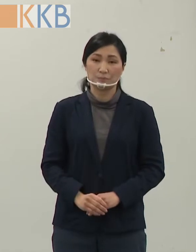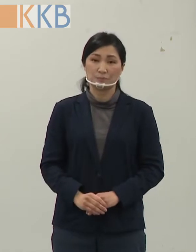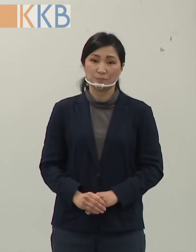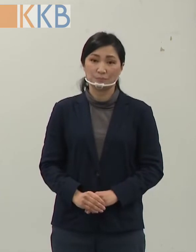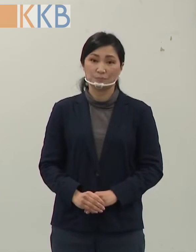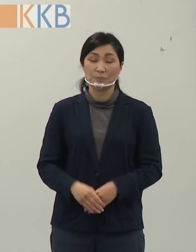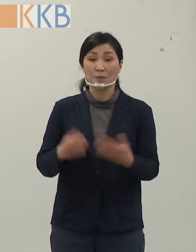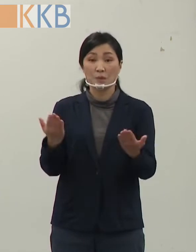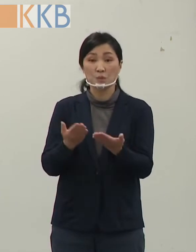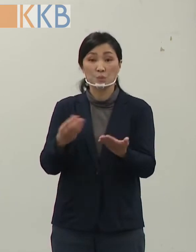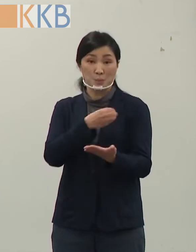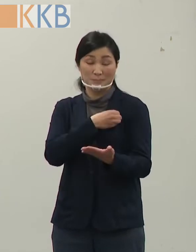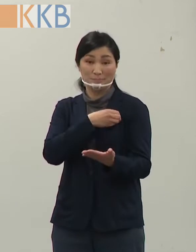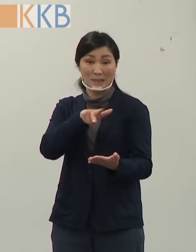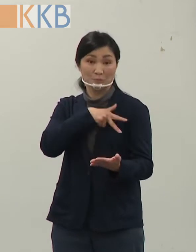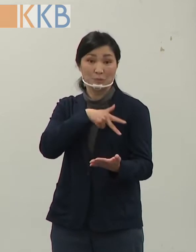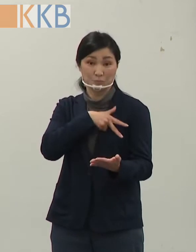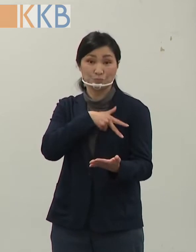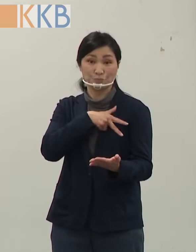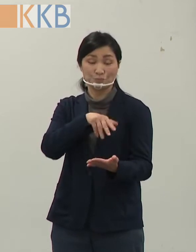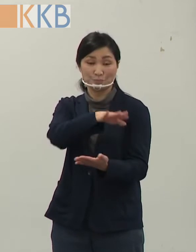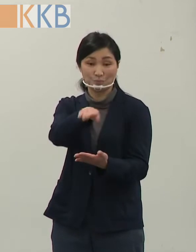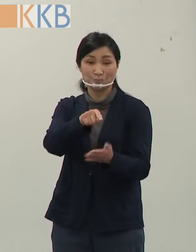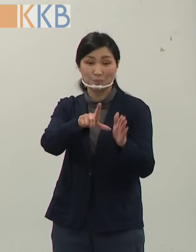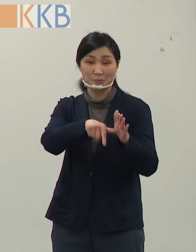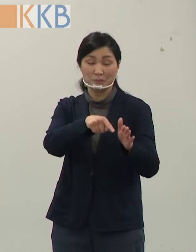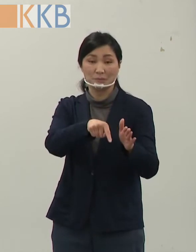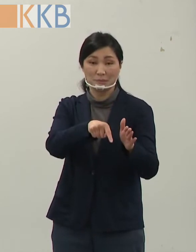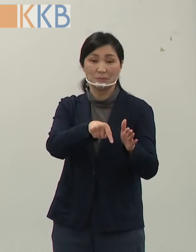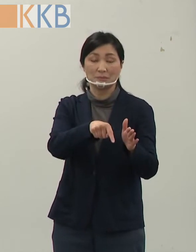職員の方につきましては、